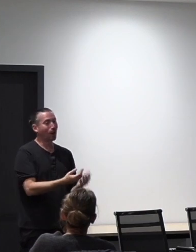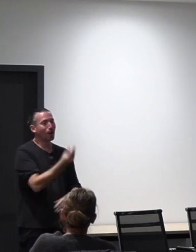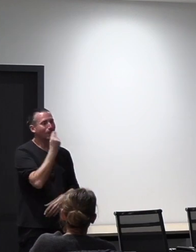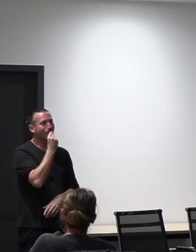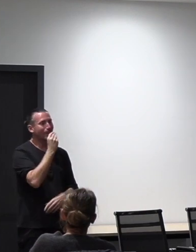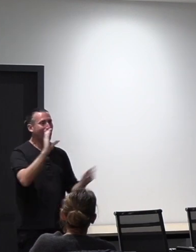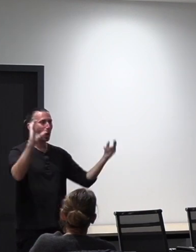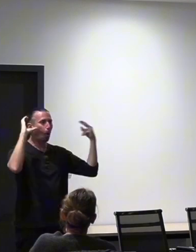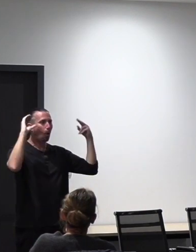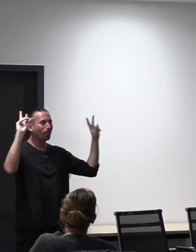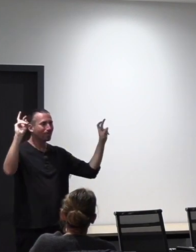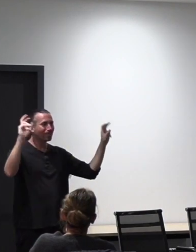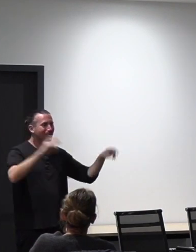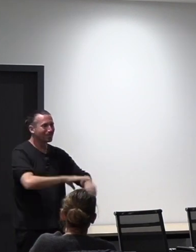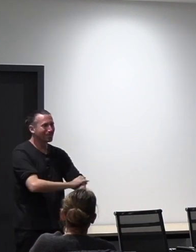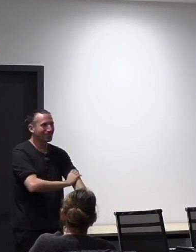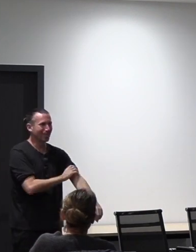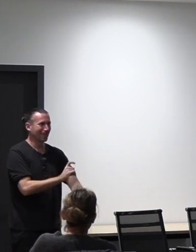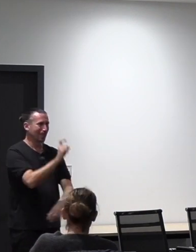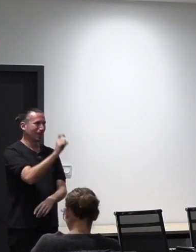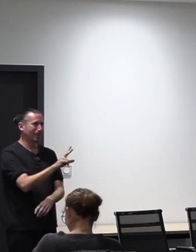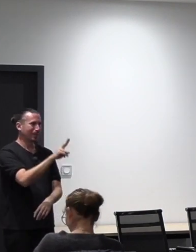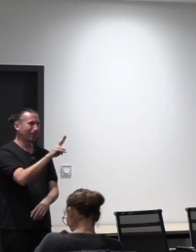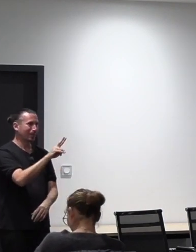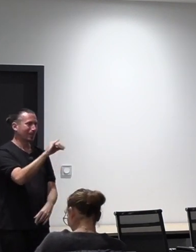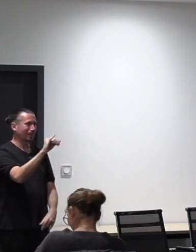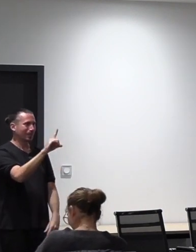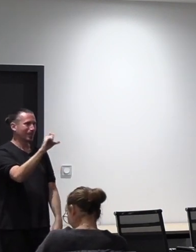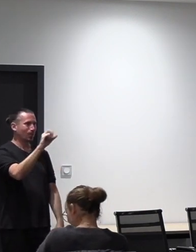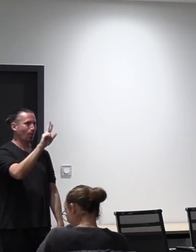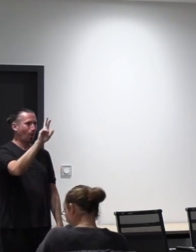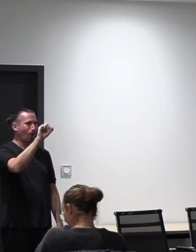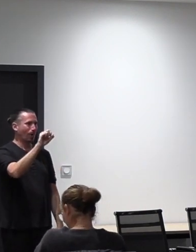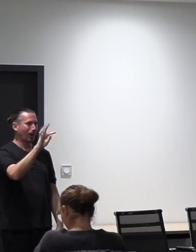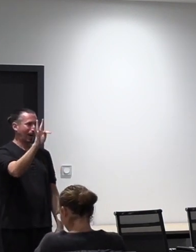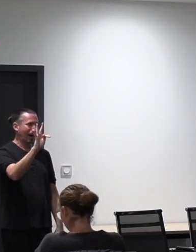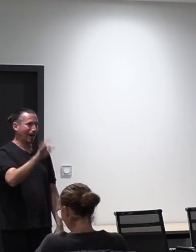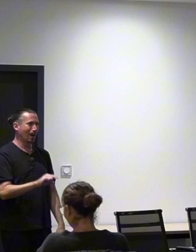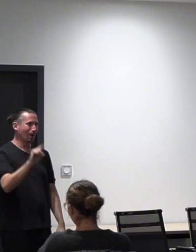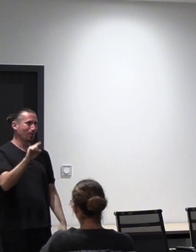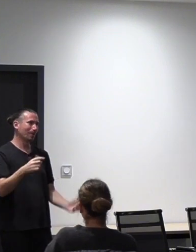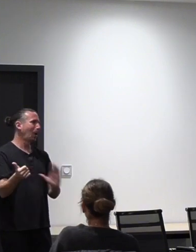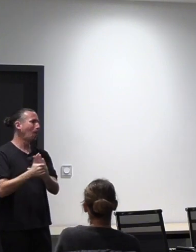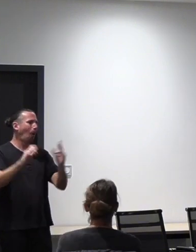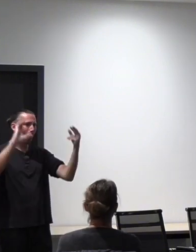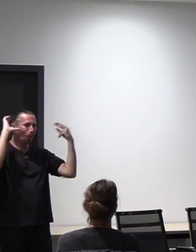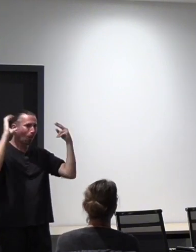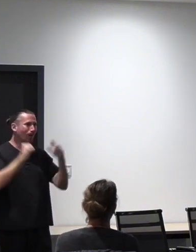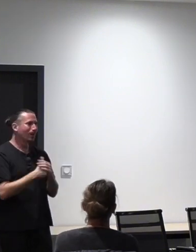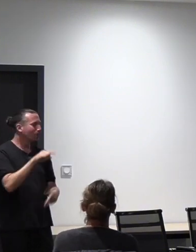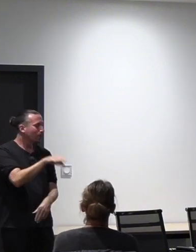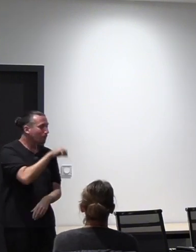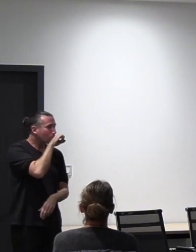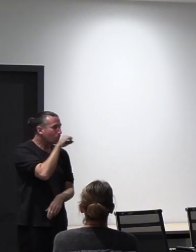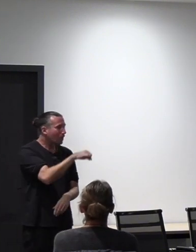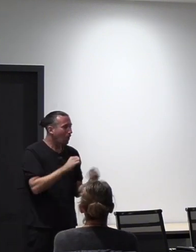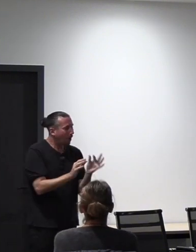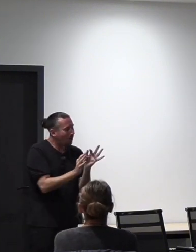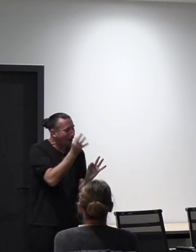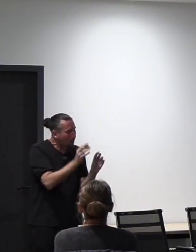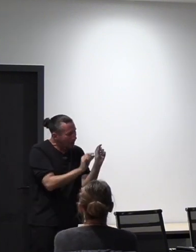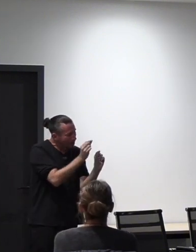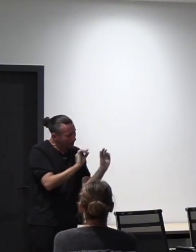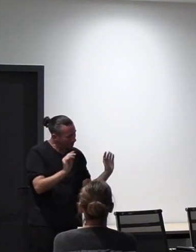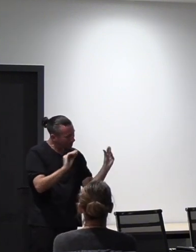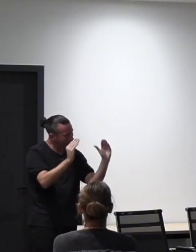Jacques Villeray qui était le personnage qui jouait au con. Son but dans sa vie, a priori, c'était de faire des maquettes d'allumettes. On se dit quelle